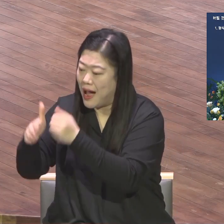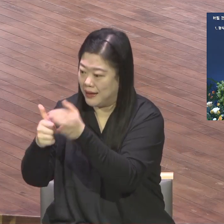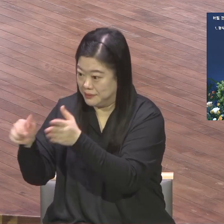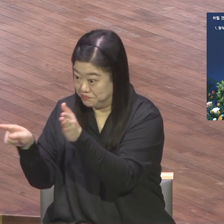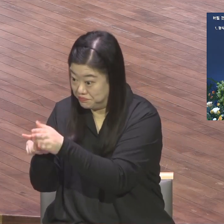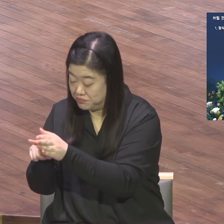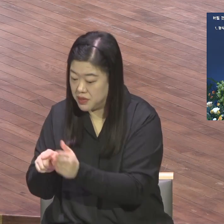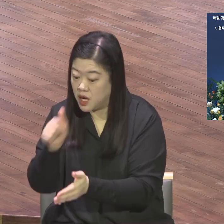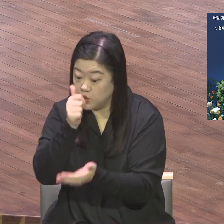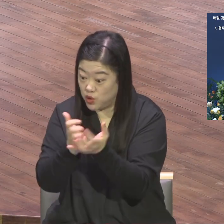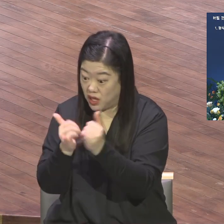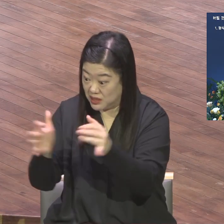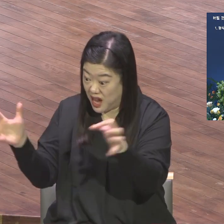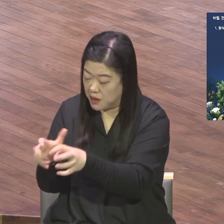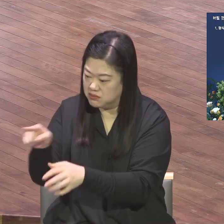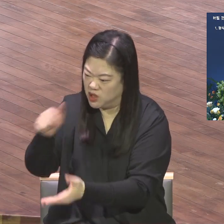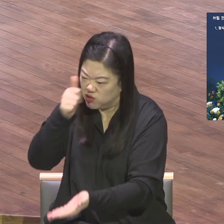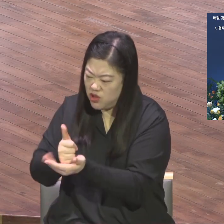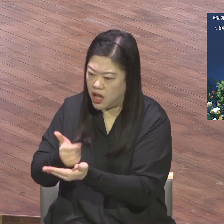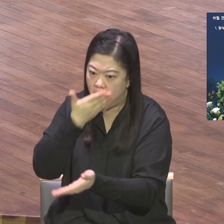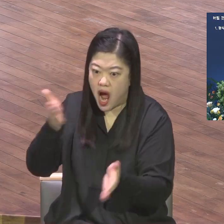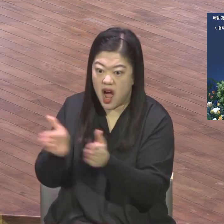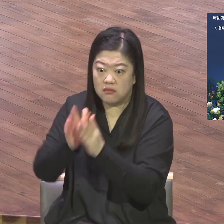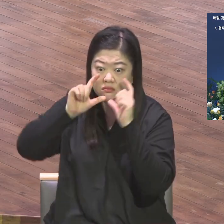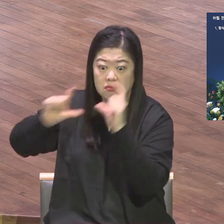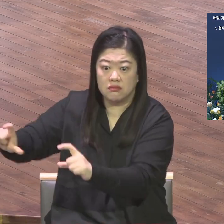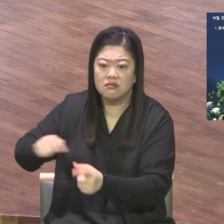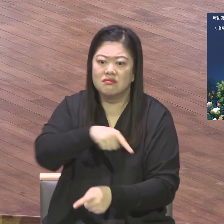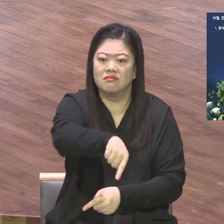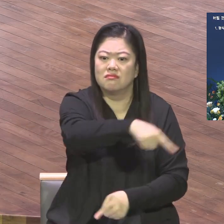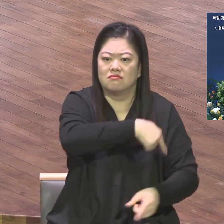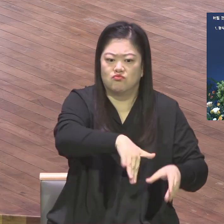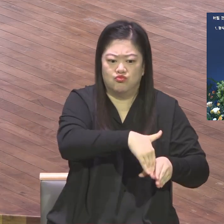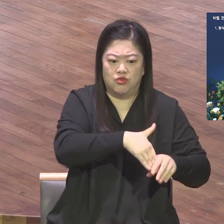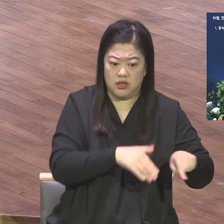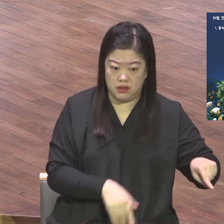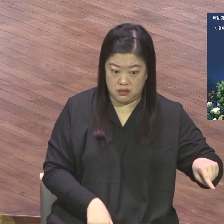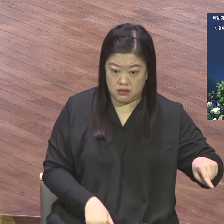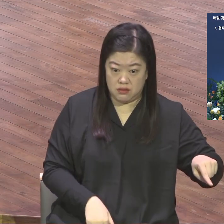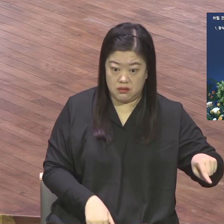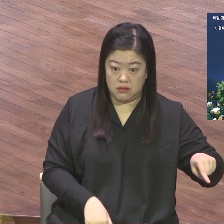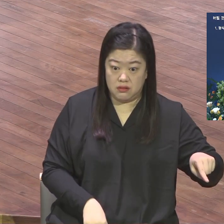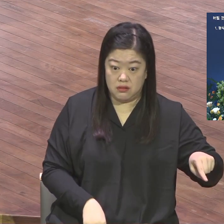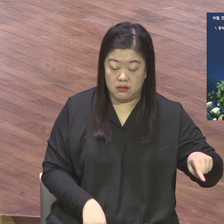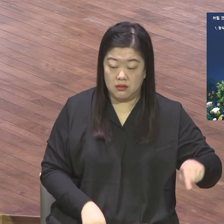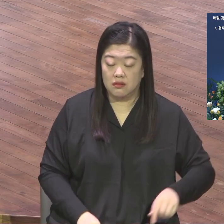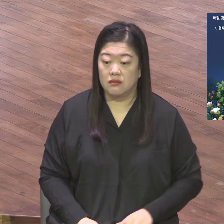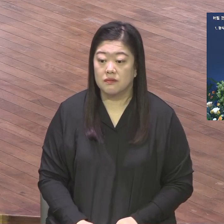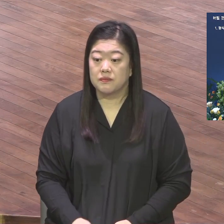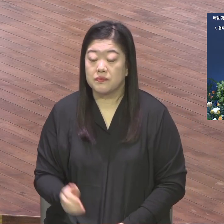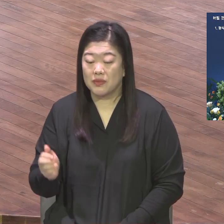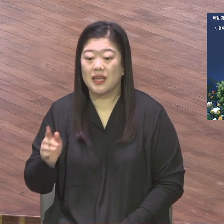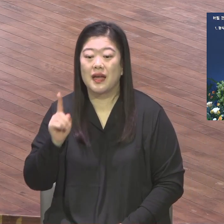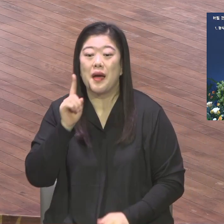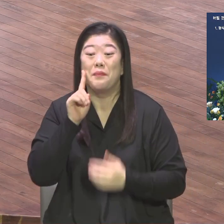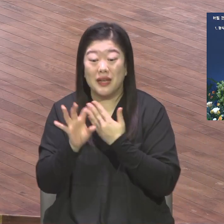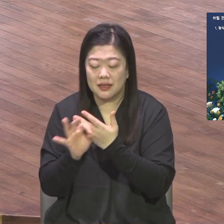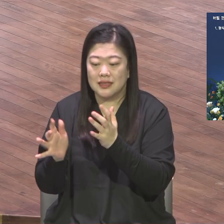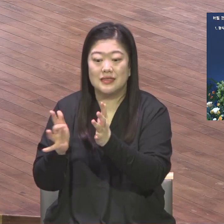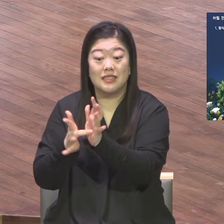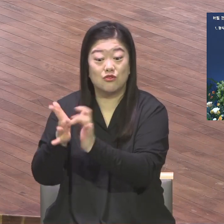금식하지 않느냐고 따지는 것과 똑같은 말이에요. 사실 예수님이 금식을 안 하시면 거기에 뭐 뜻이